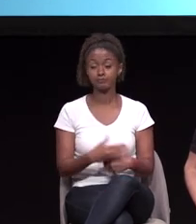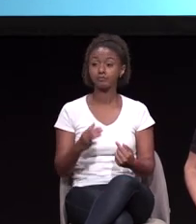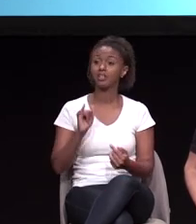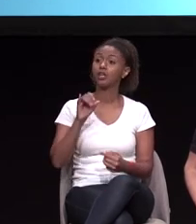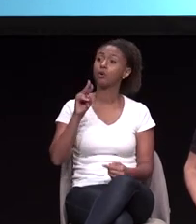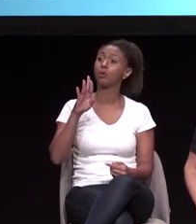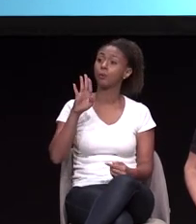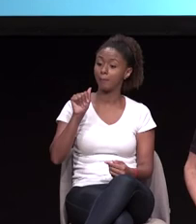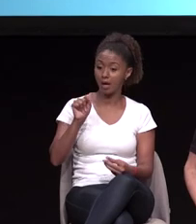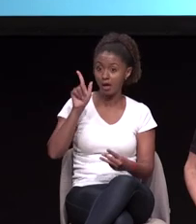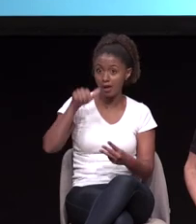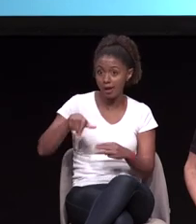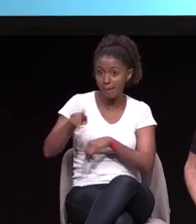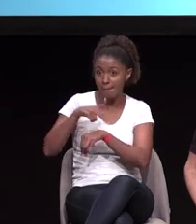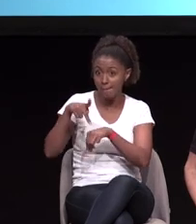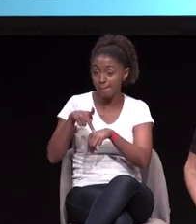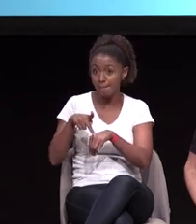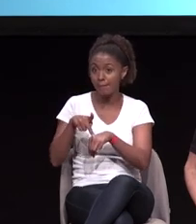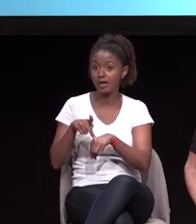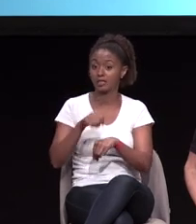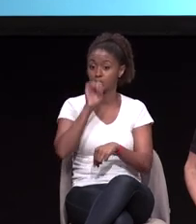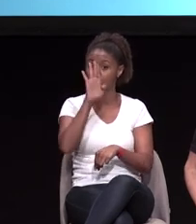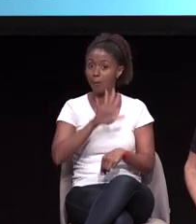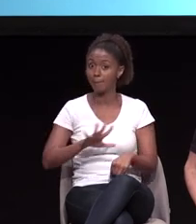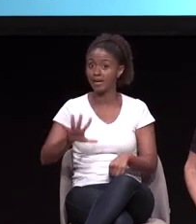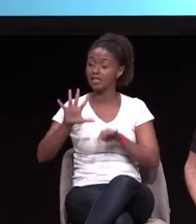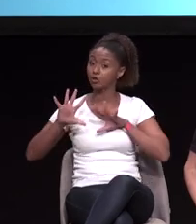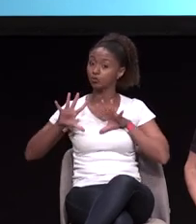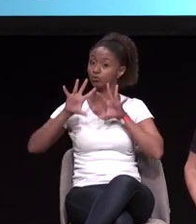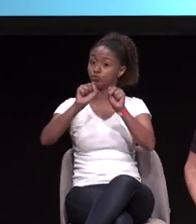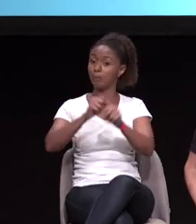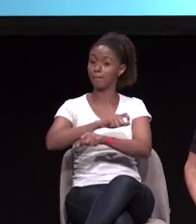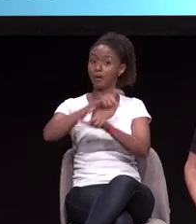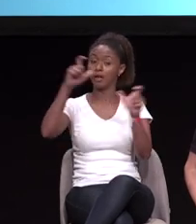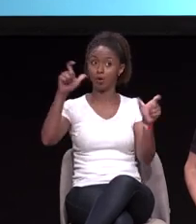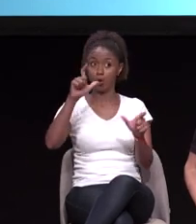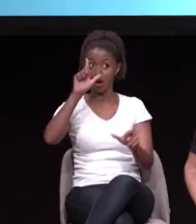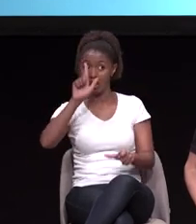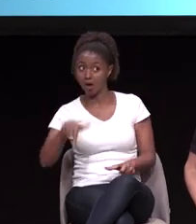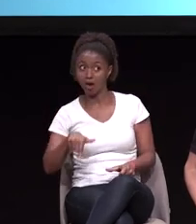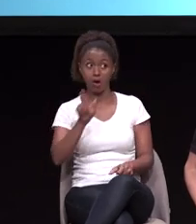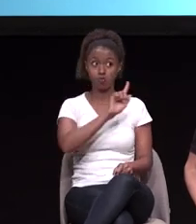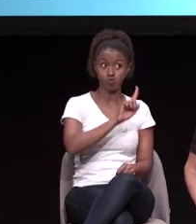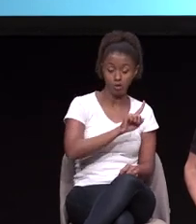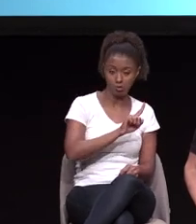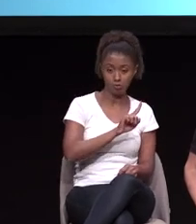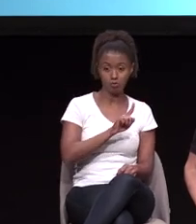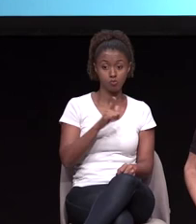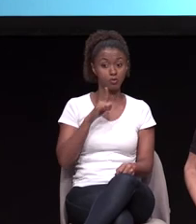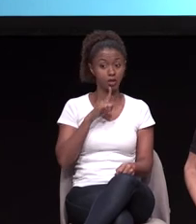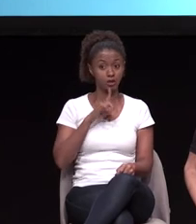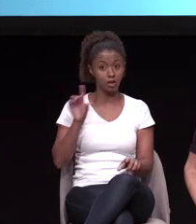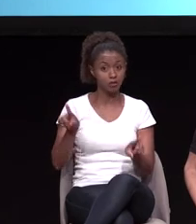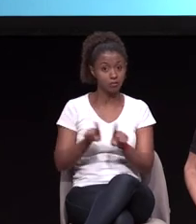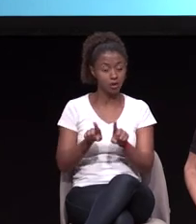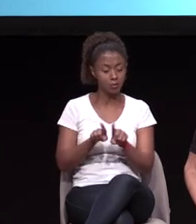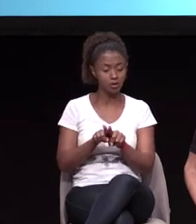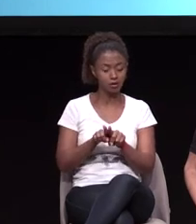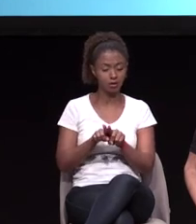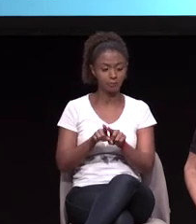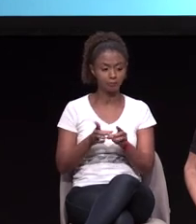a nação preponderante em território brasileiro ou não existe uma distribuição sé